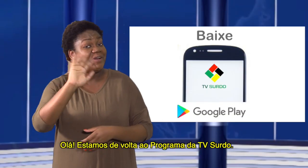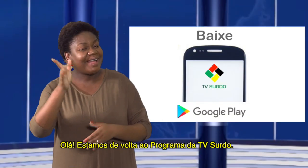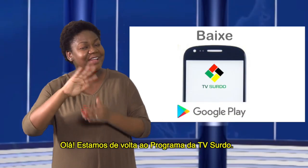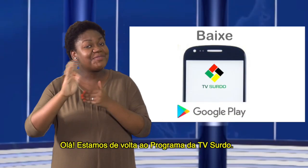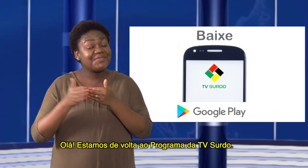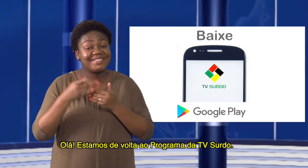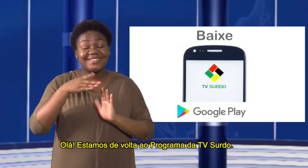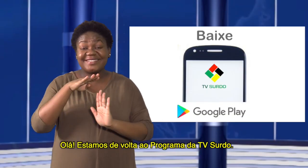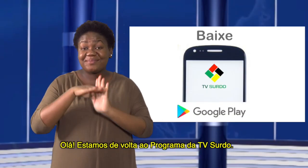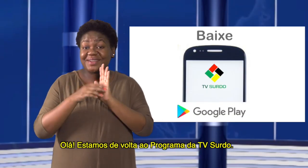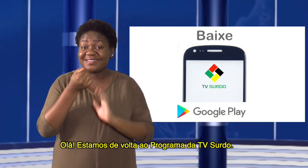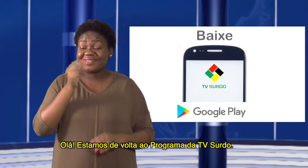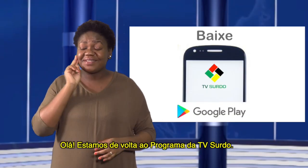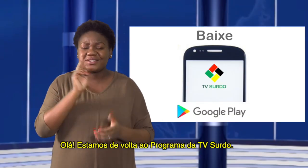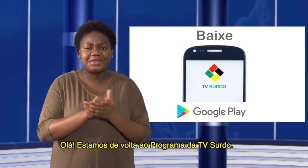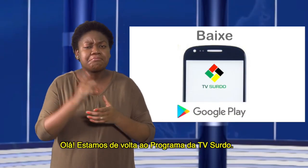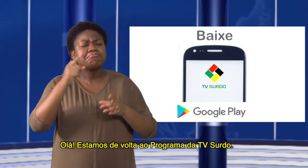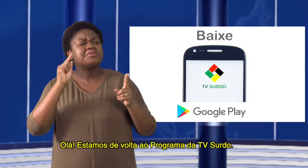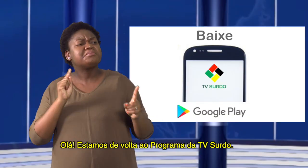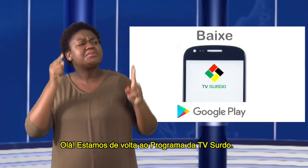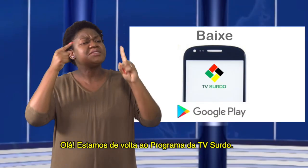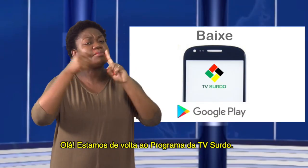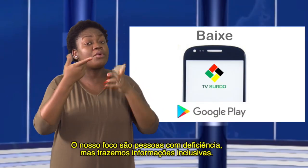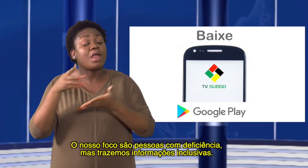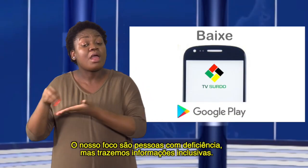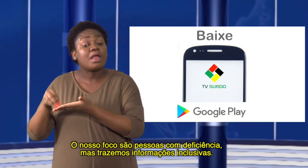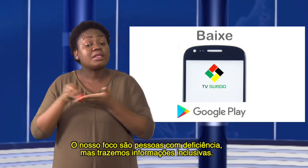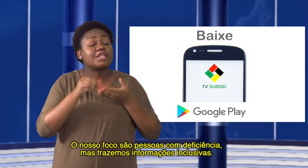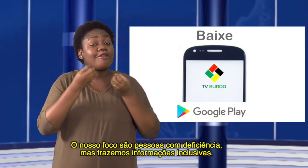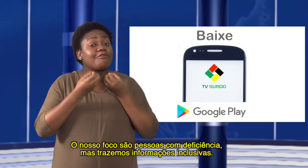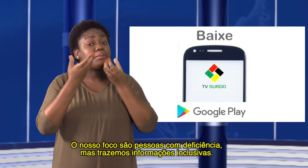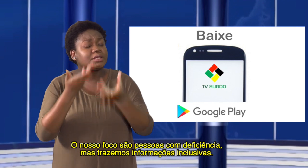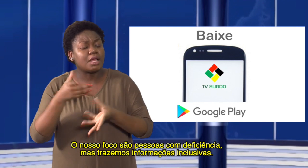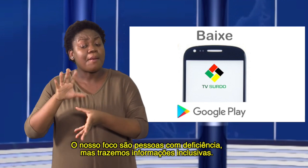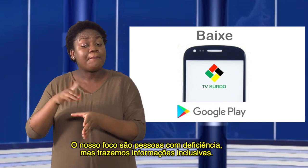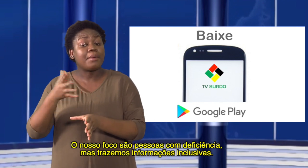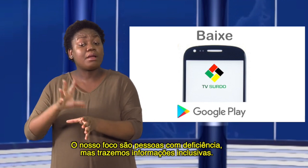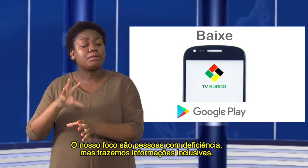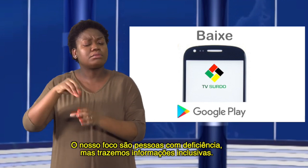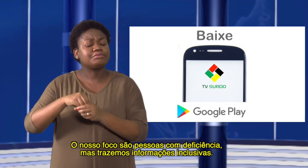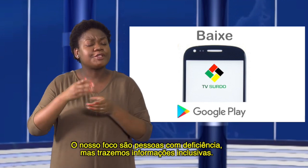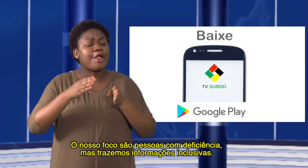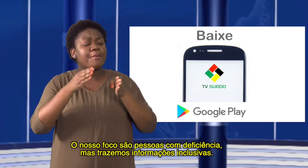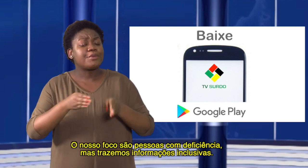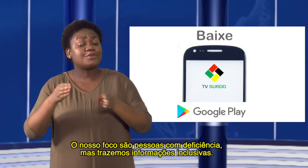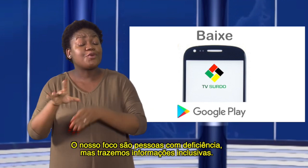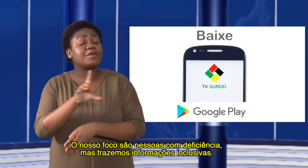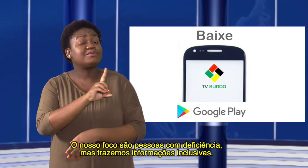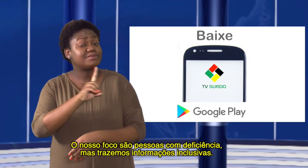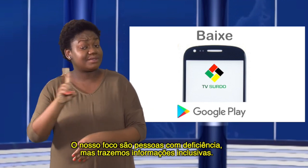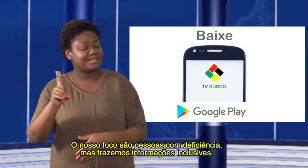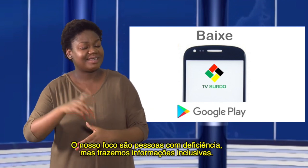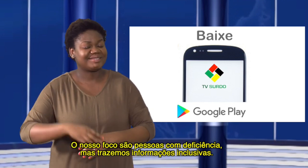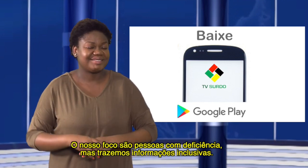Olá. Estamos de volta ao programa da TV Surdo. O nosso foco são pessoas com deficiência. Mas